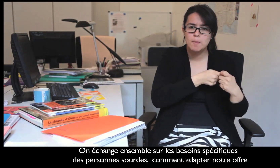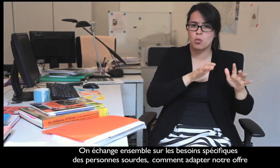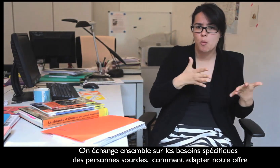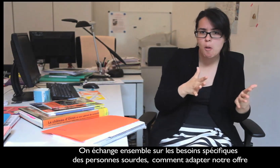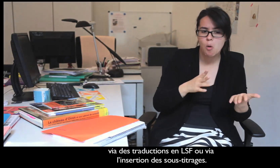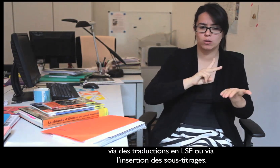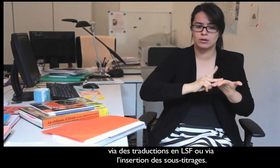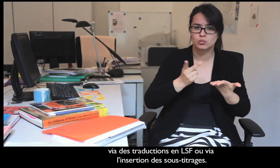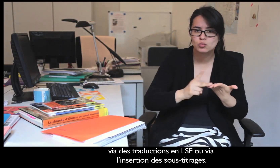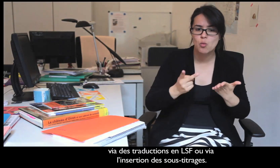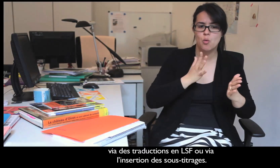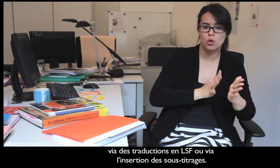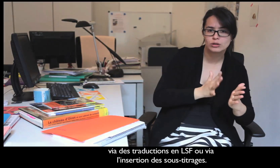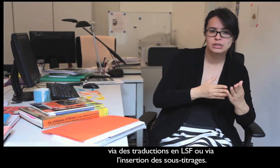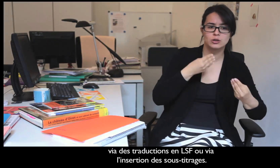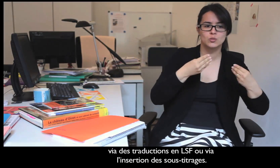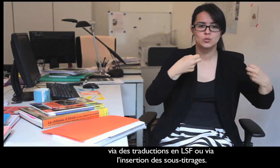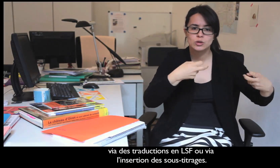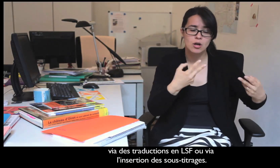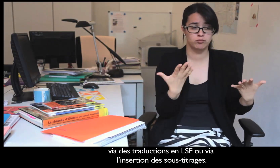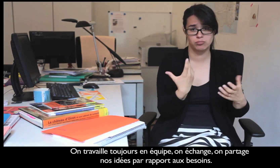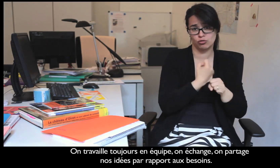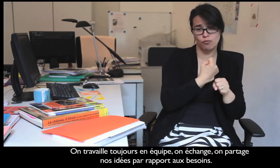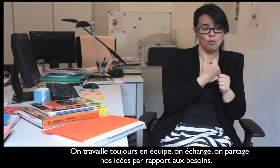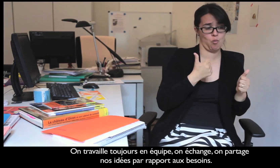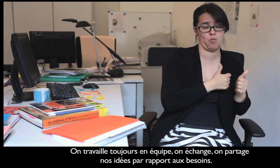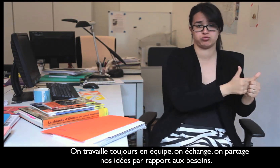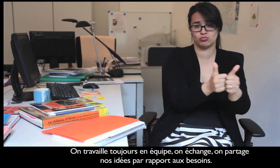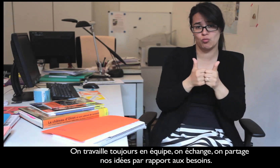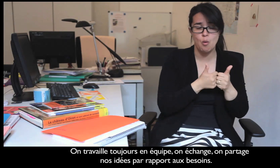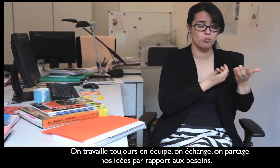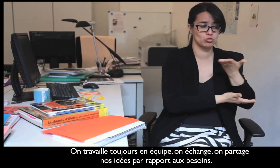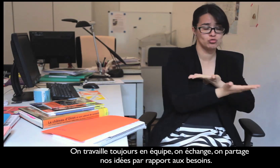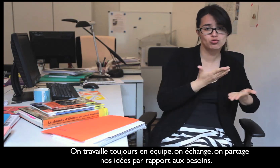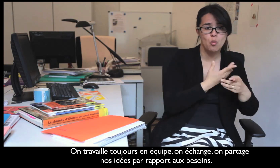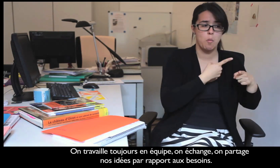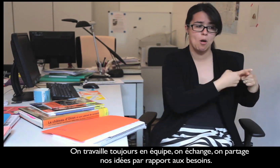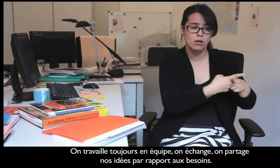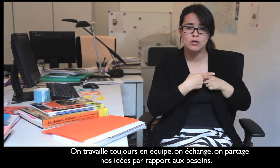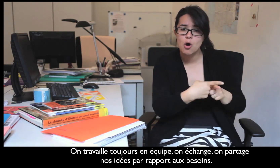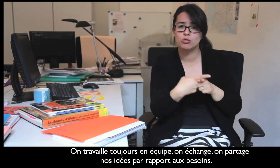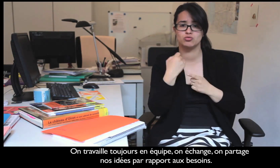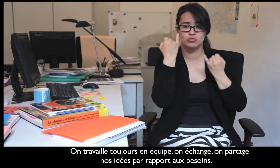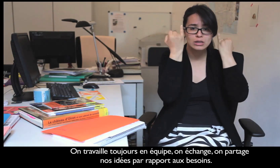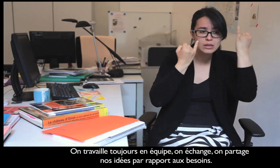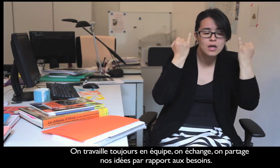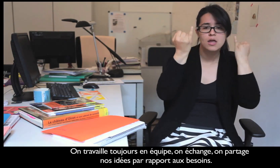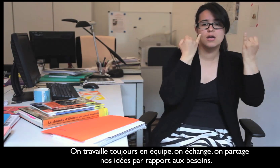adapter notre offre via des traductions en LSF ou via l'insertion des sous-titrages. On travaille toujours en équipe. On échange,